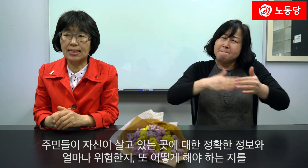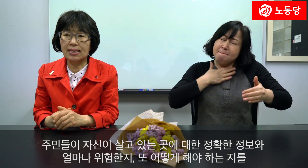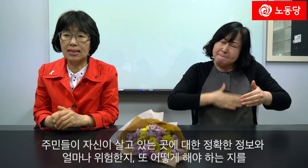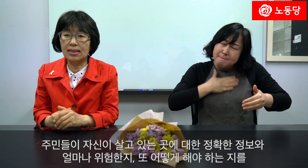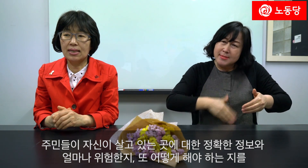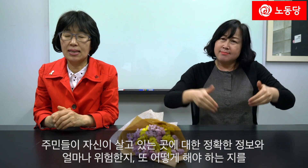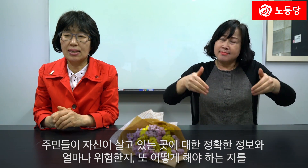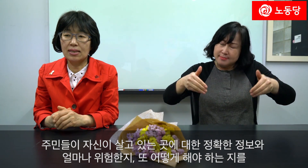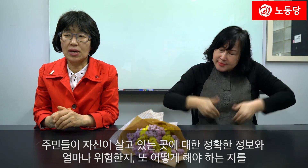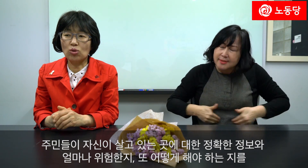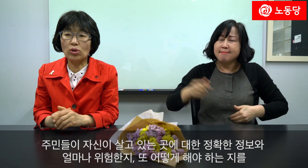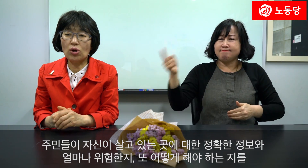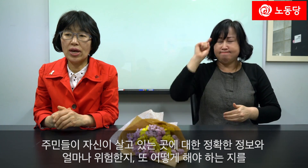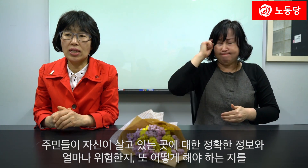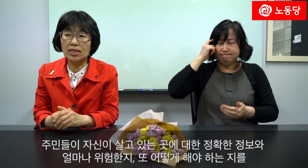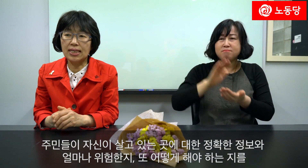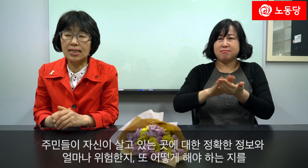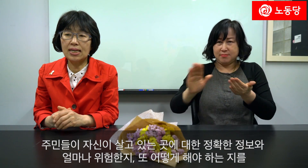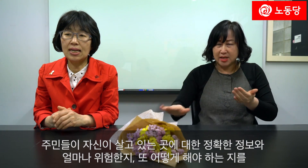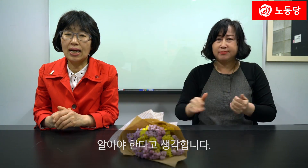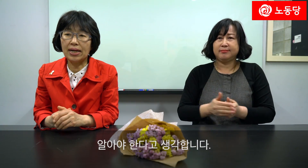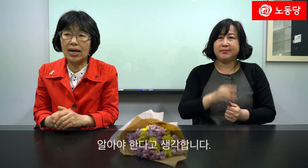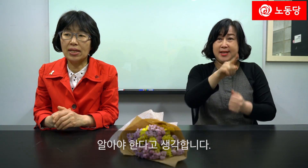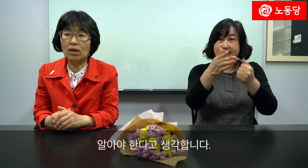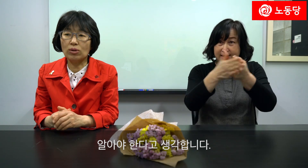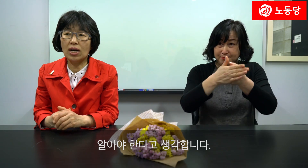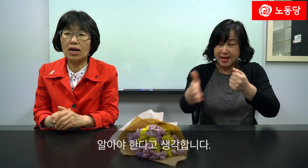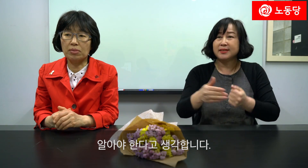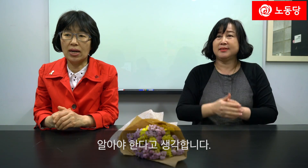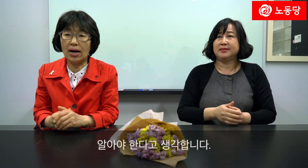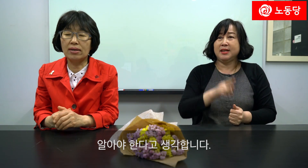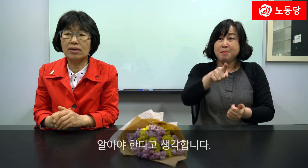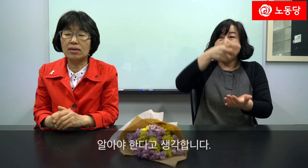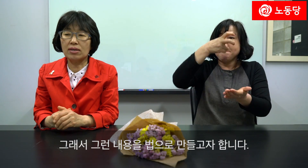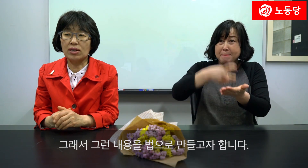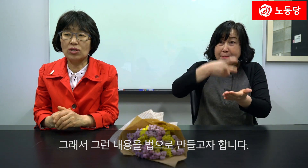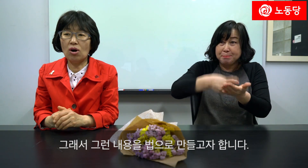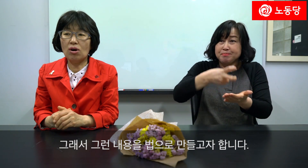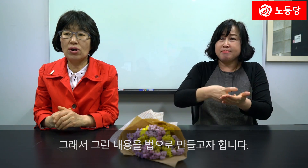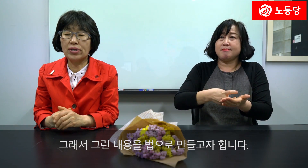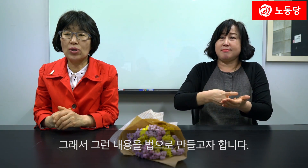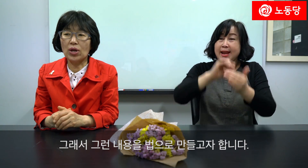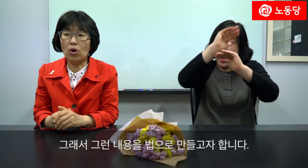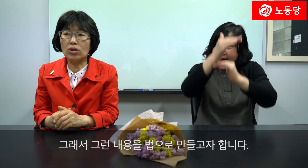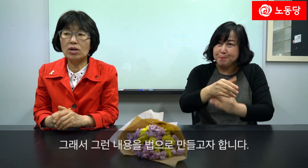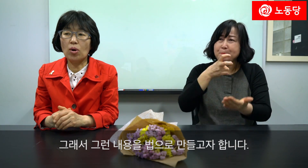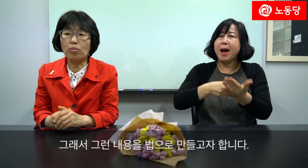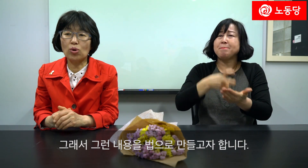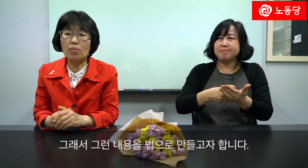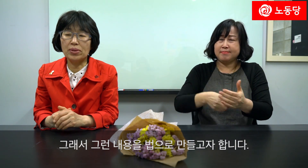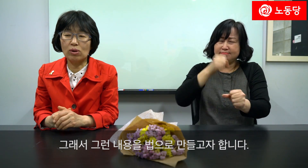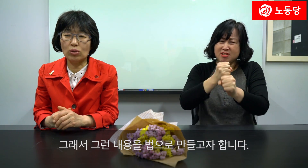위험한지 또 어떻게 해야 되는지를 알아야 한다고 생각합니다. 그래서 그런